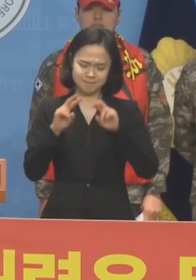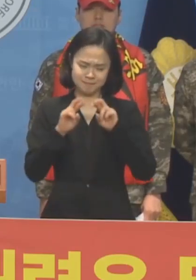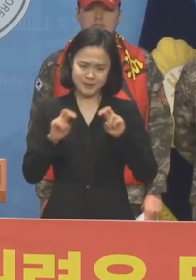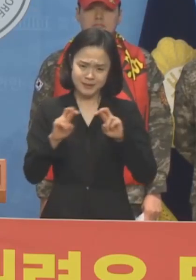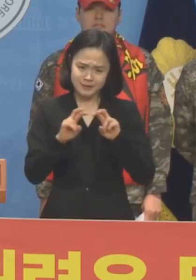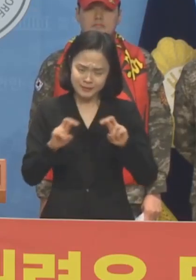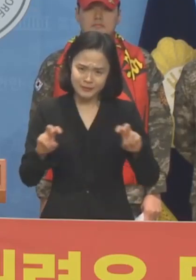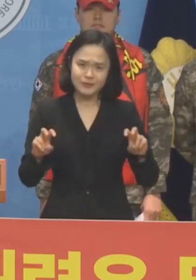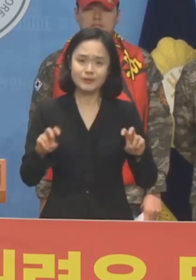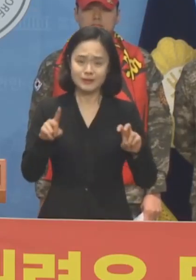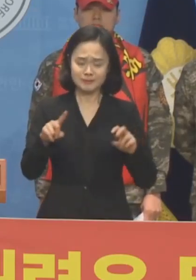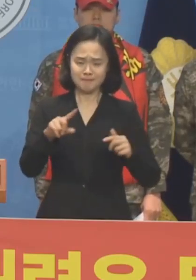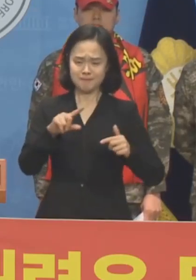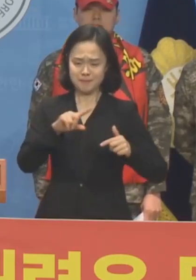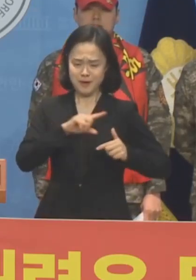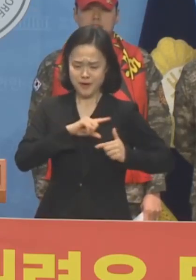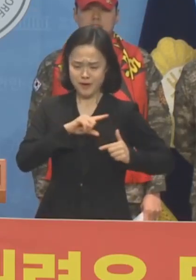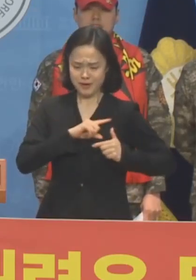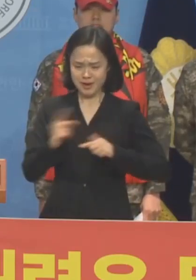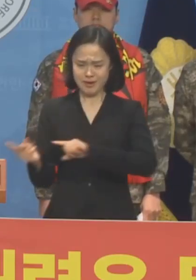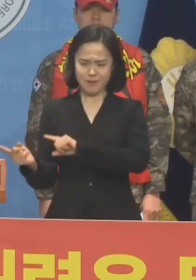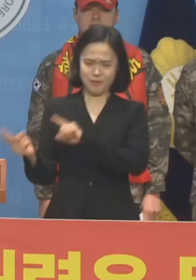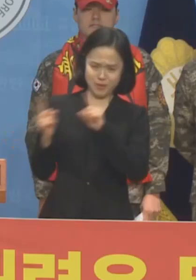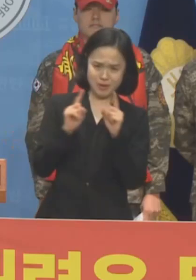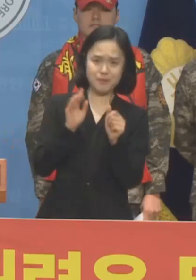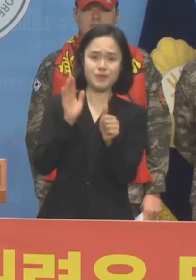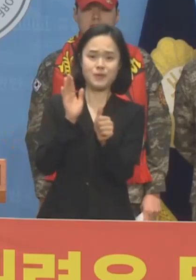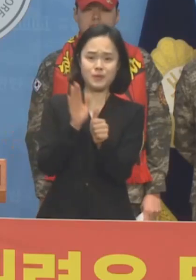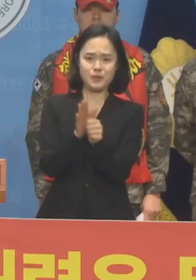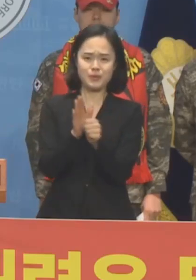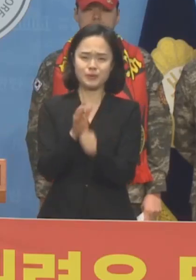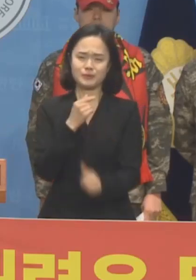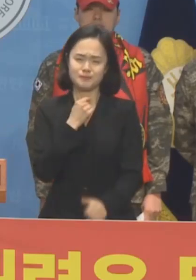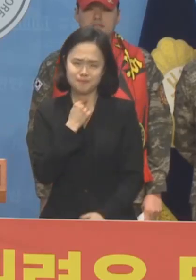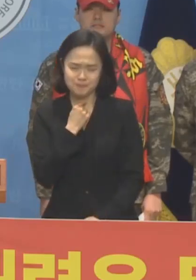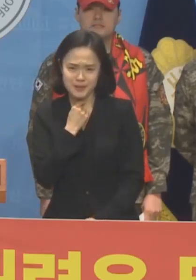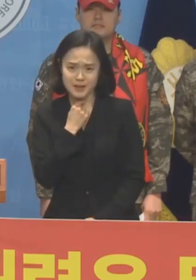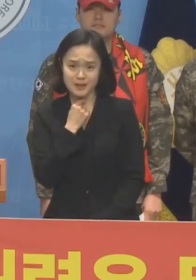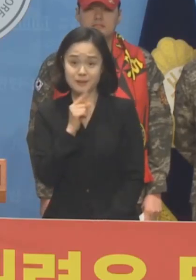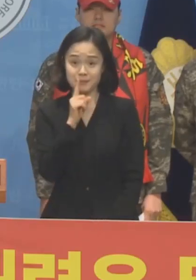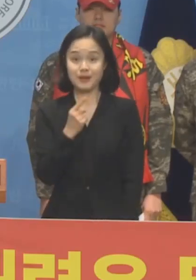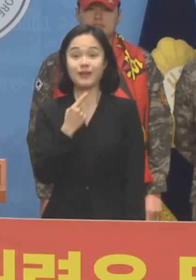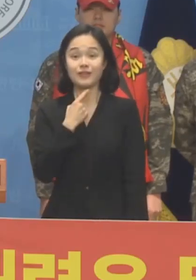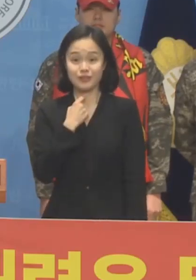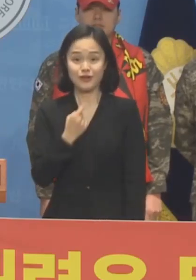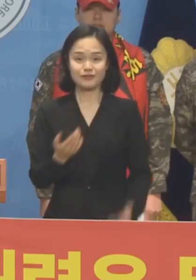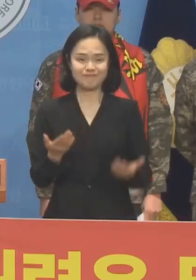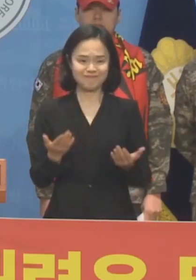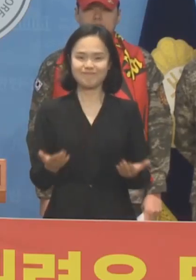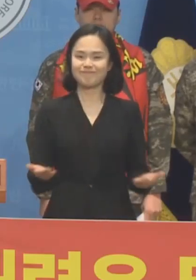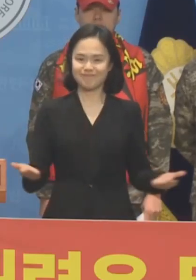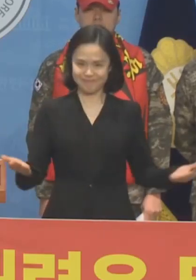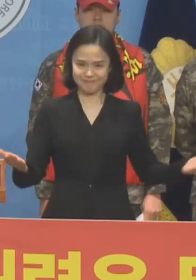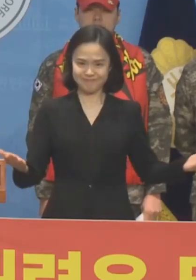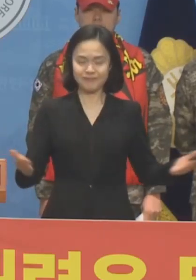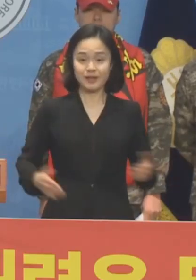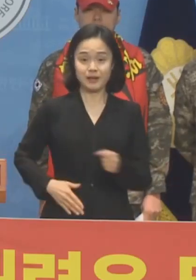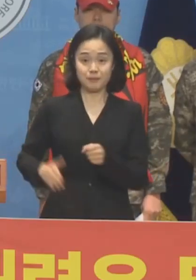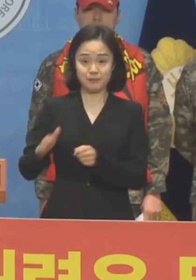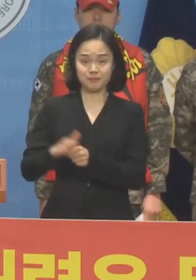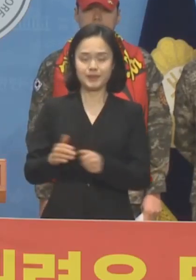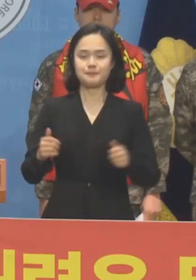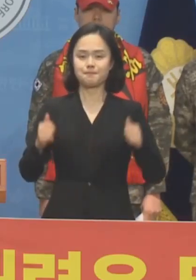이렇게 선언하고 앞장서 주신 해병 예비역연대 분들이십니다. 오늘 해병 예비역연대